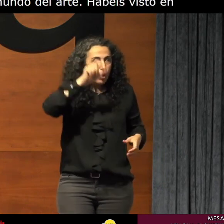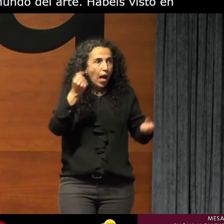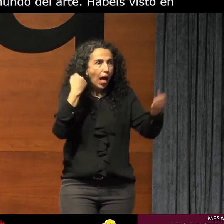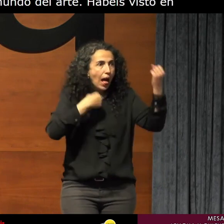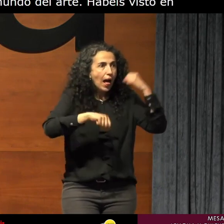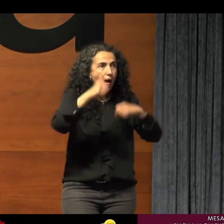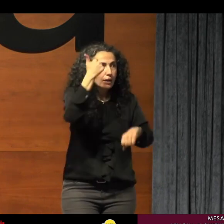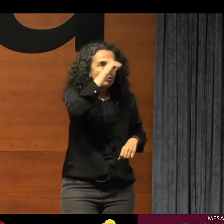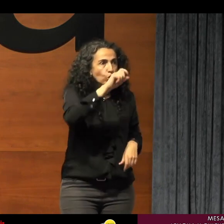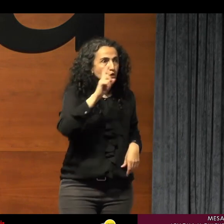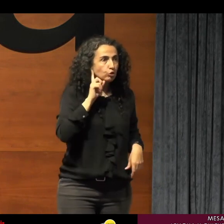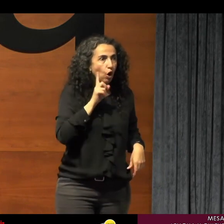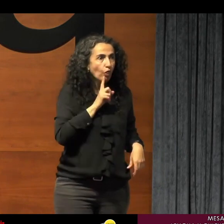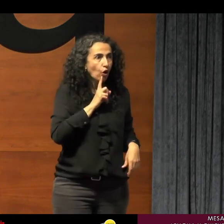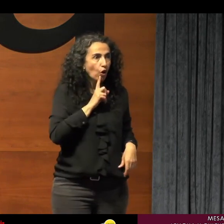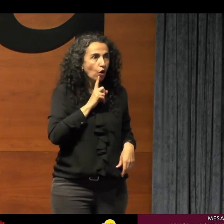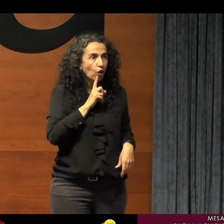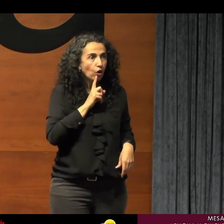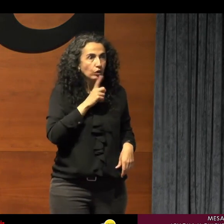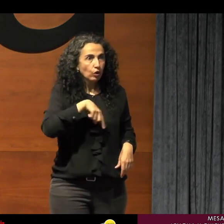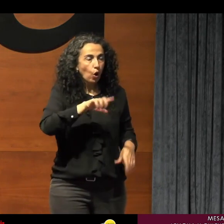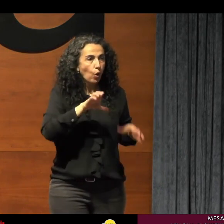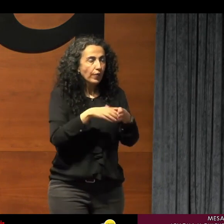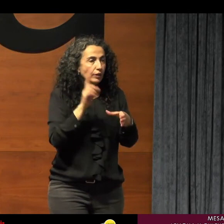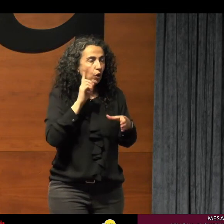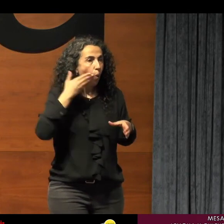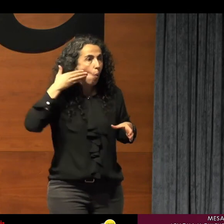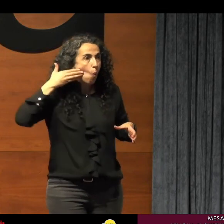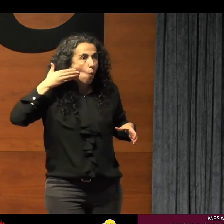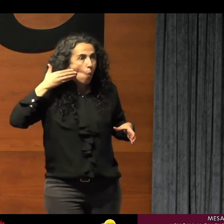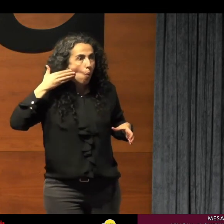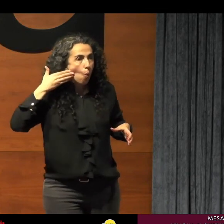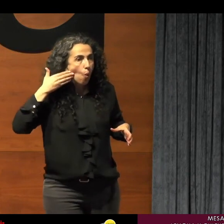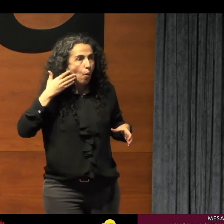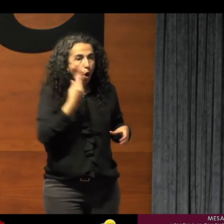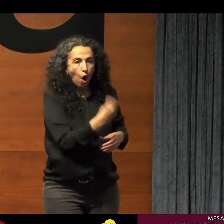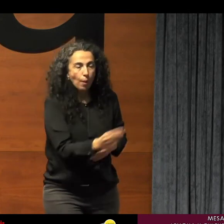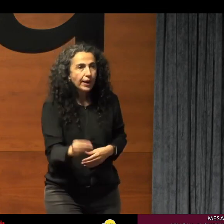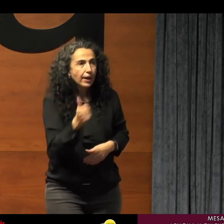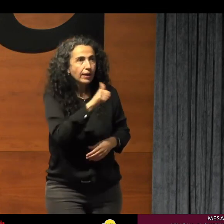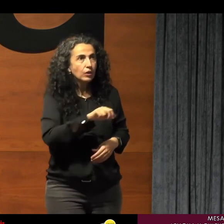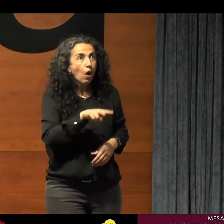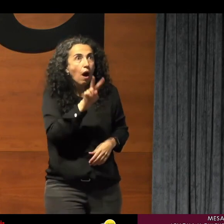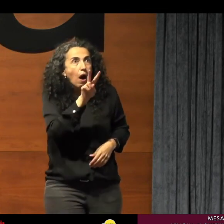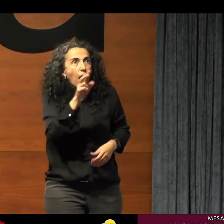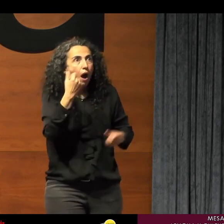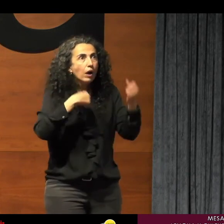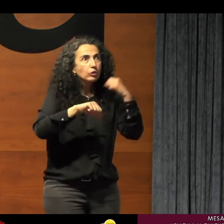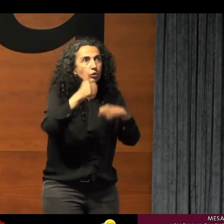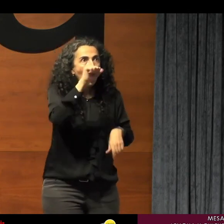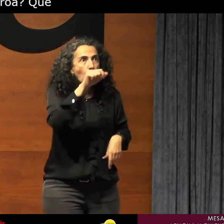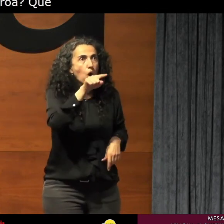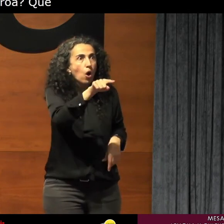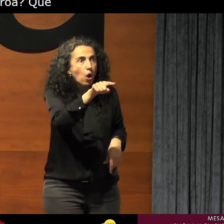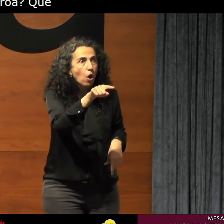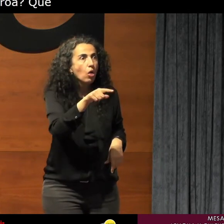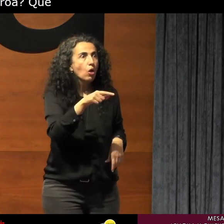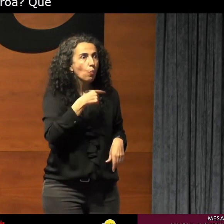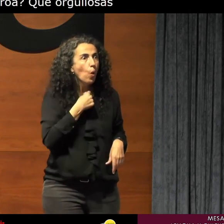Qué orgullosas nos sentimos la comunidad sorda de poder contar con un actor sordo. Pues eso puede servir a los